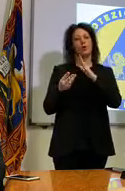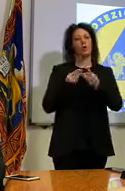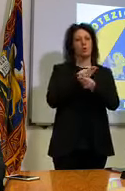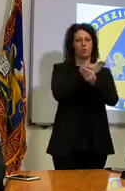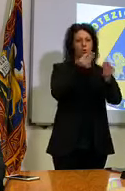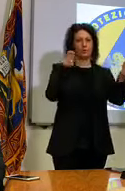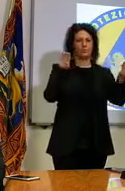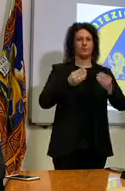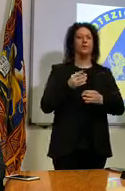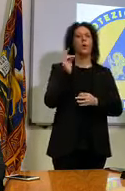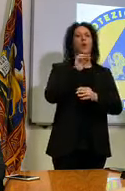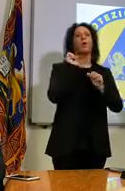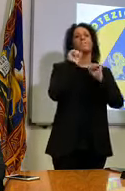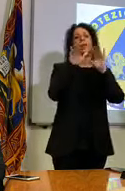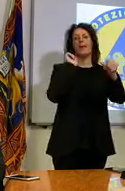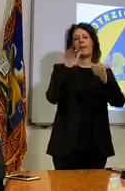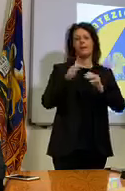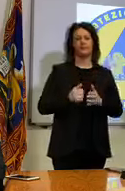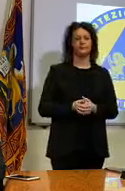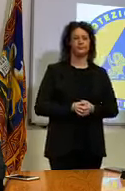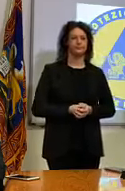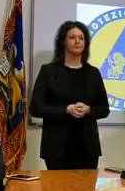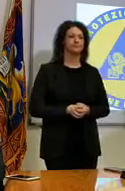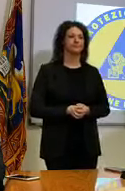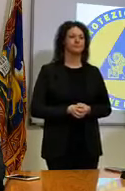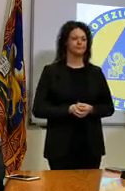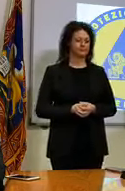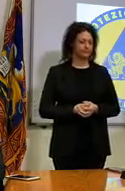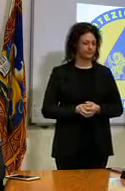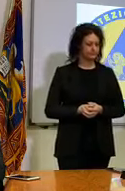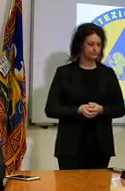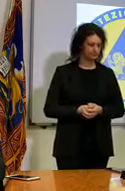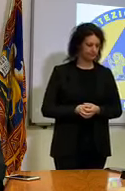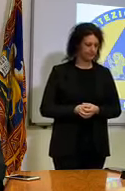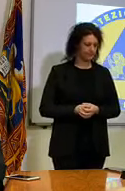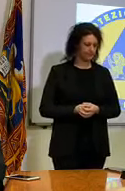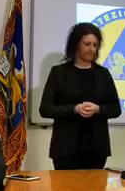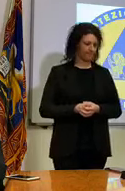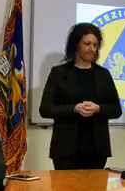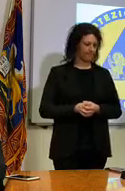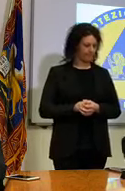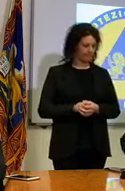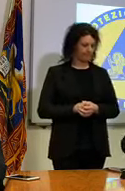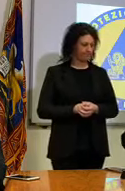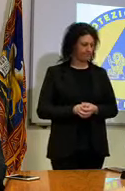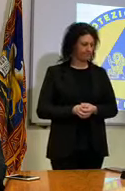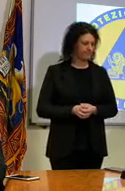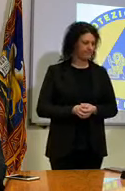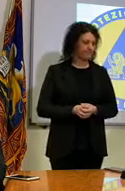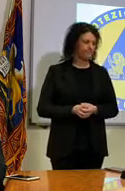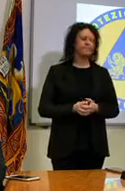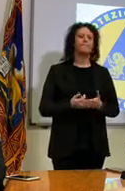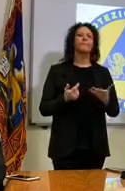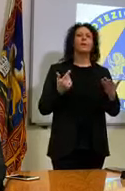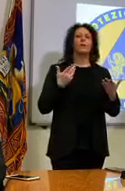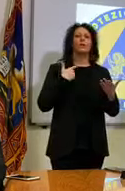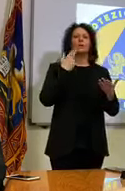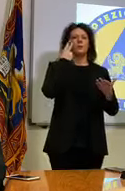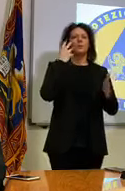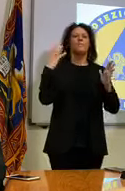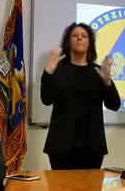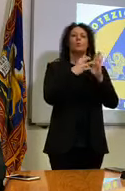con i sistemi digitali. Grazie. Ecco, a seguito appunto della pubblicazione,